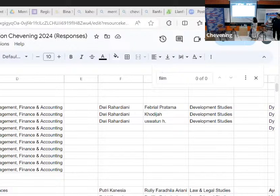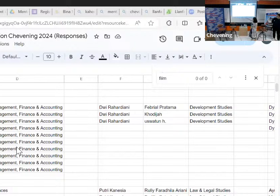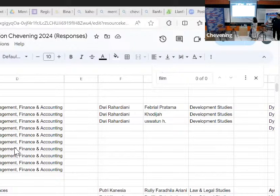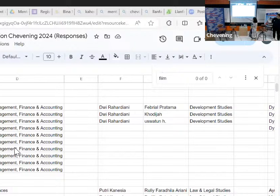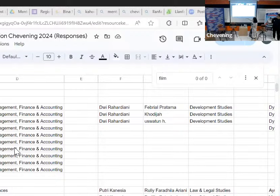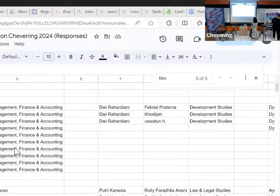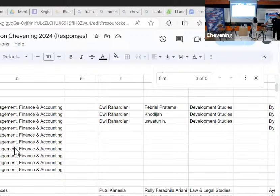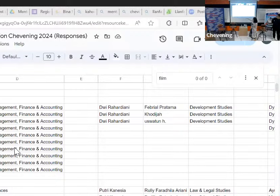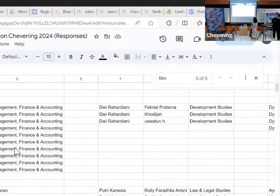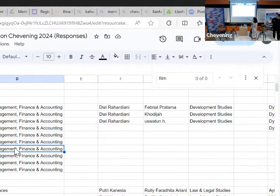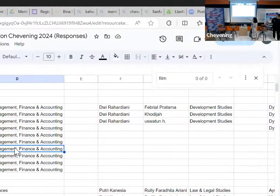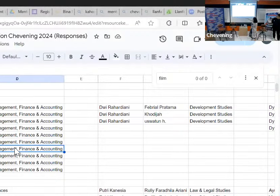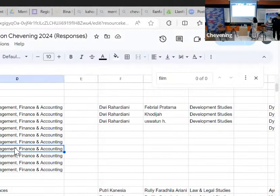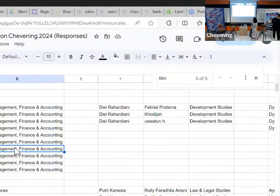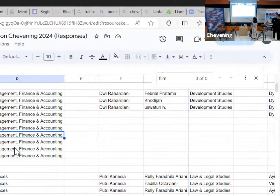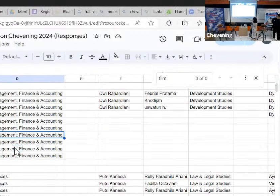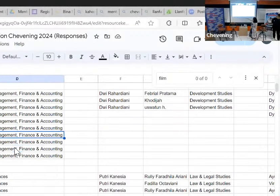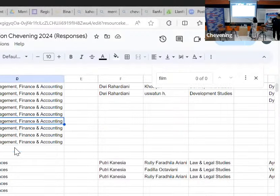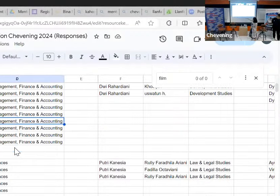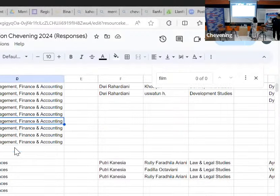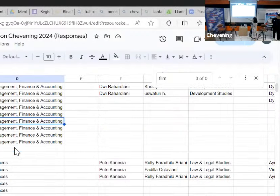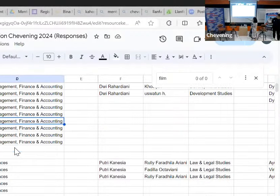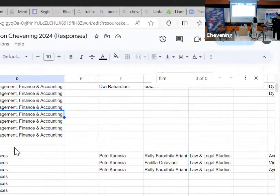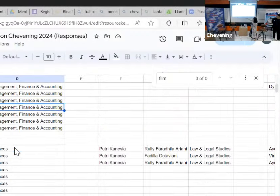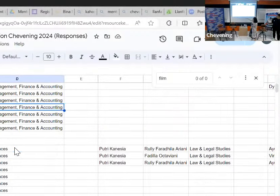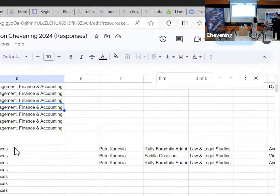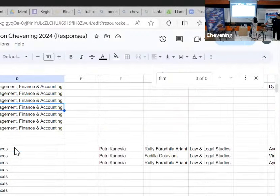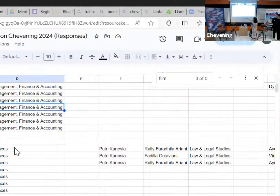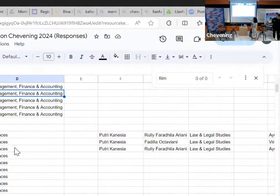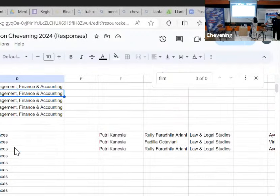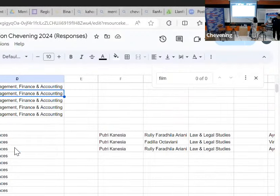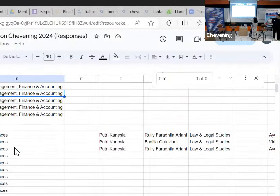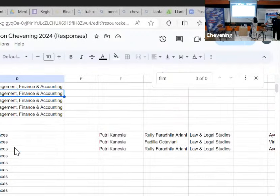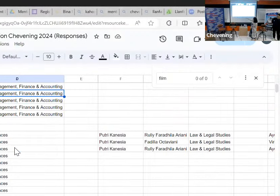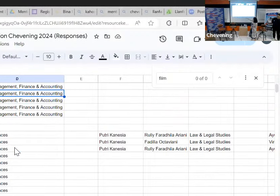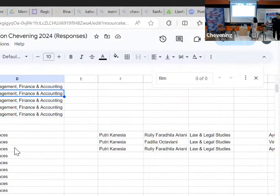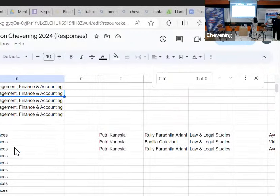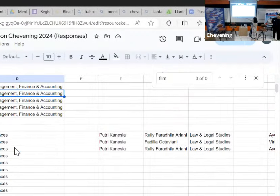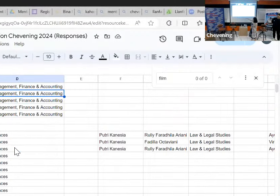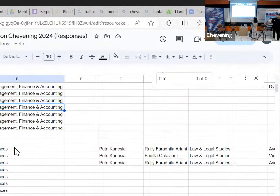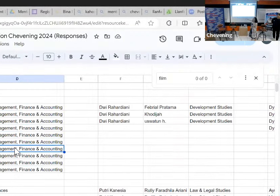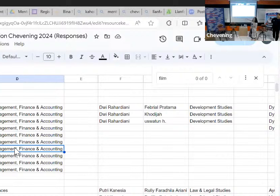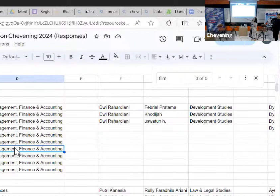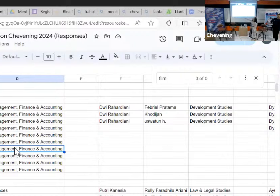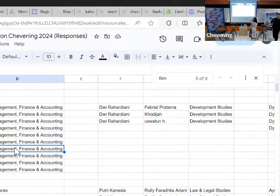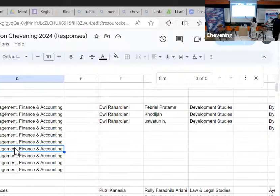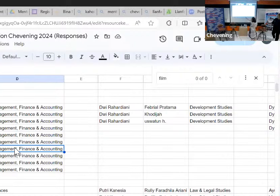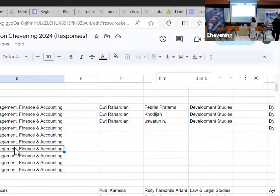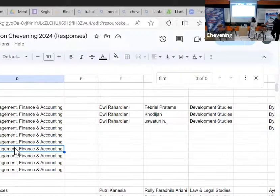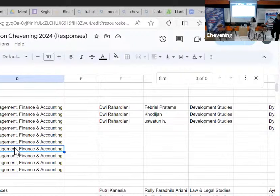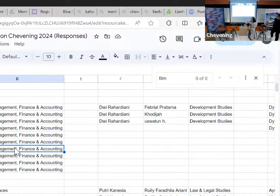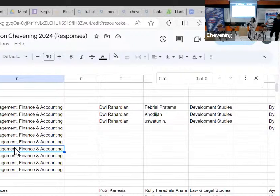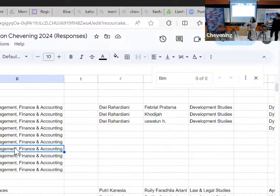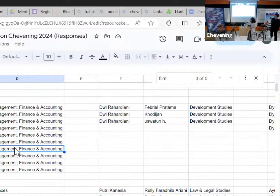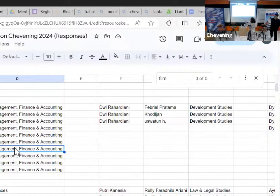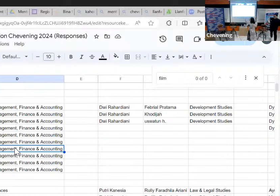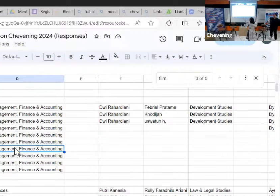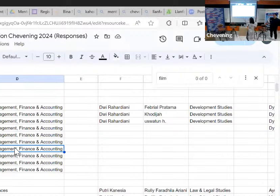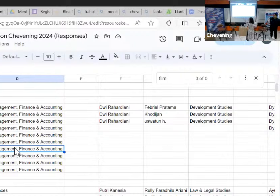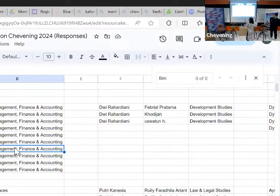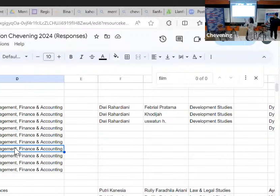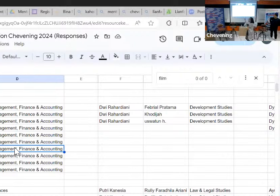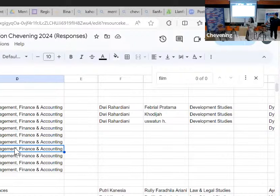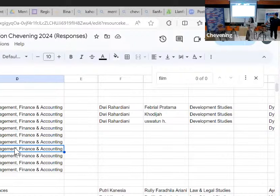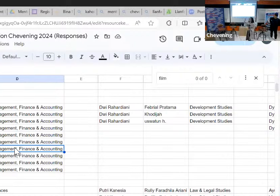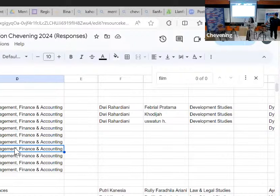turun kak difal ya teman-teman Atau mau dikenalin dulu Man oh iya benar benar Bu jadi